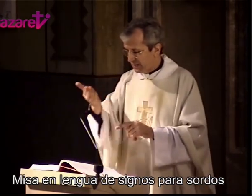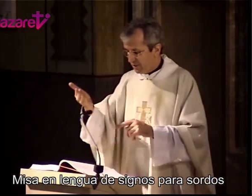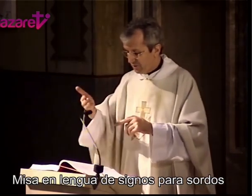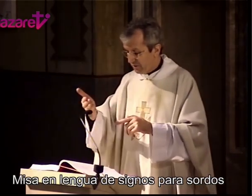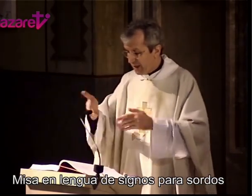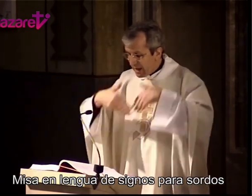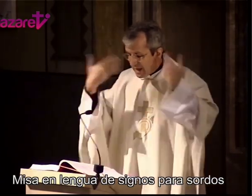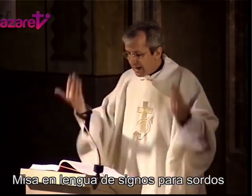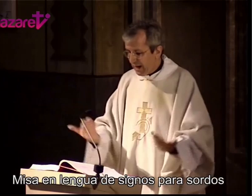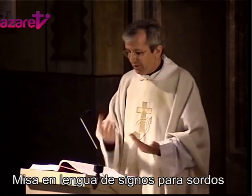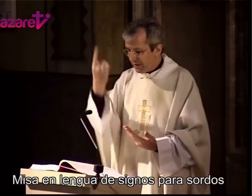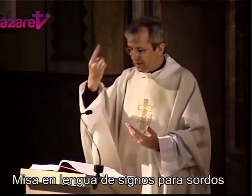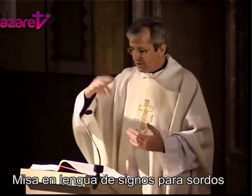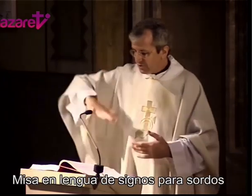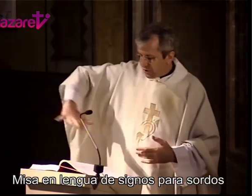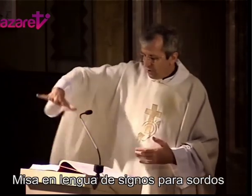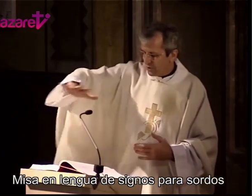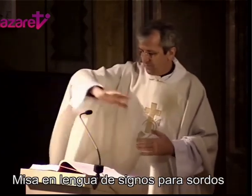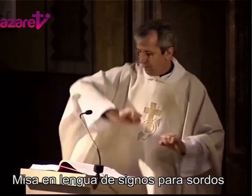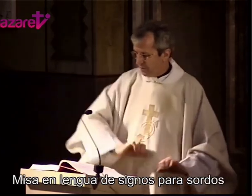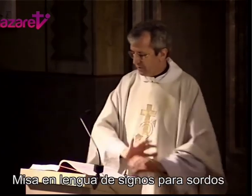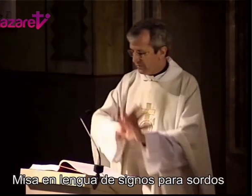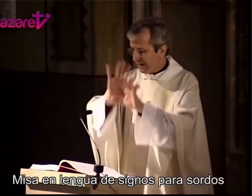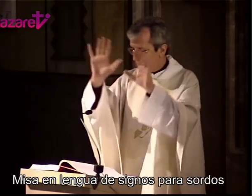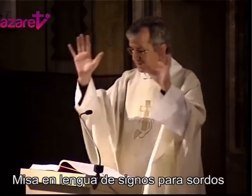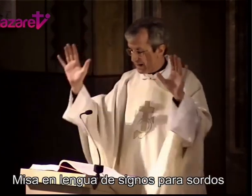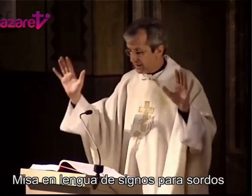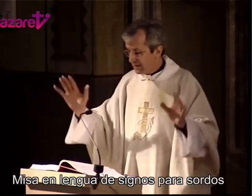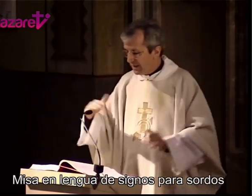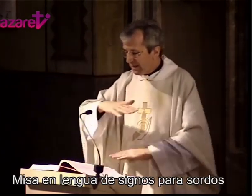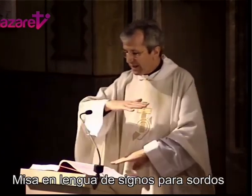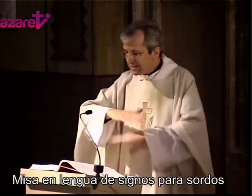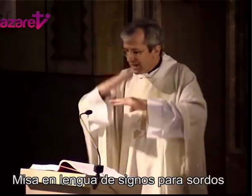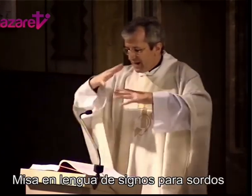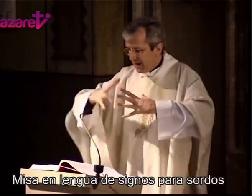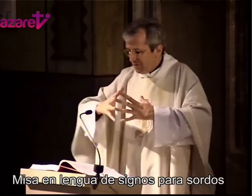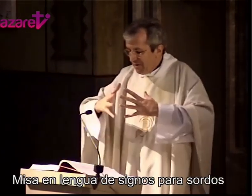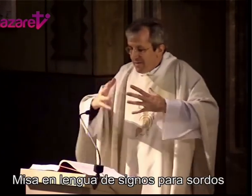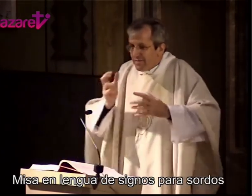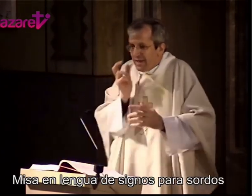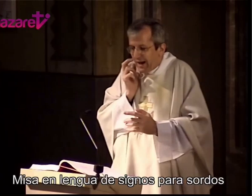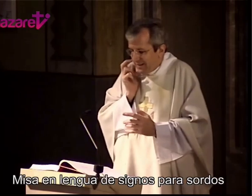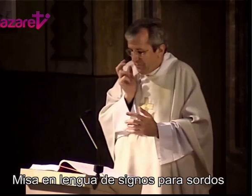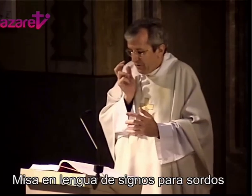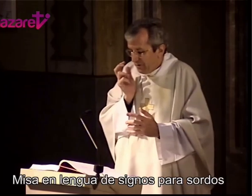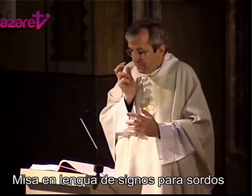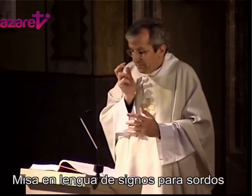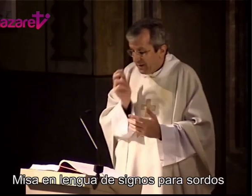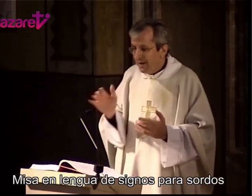presentó, y la gloria de Dios los envolvió de claridad, y se llenaron de gran temor.